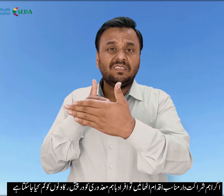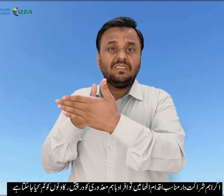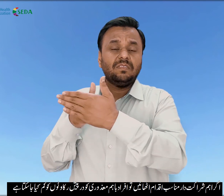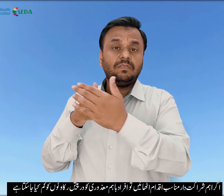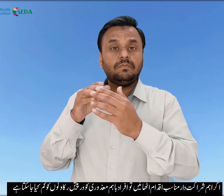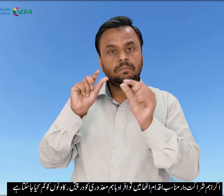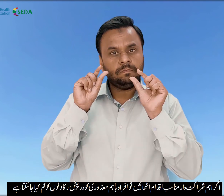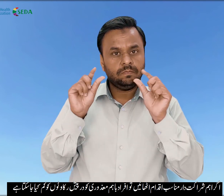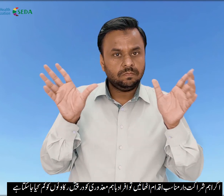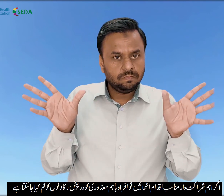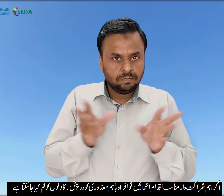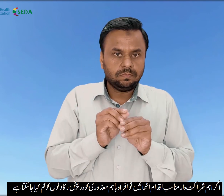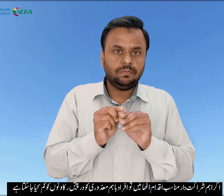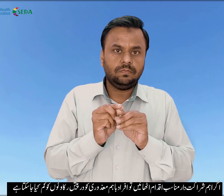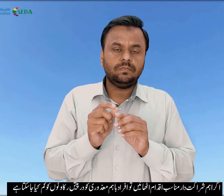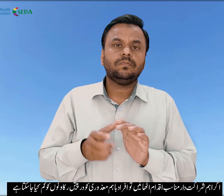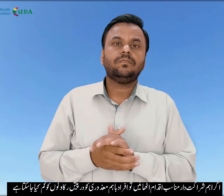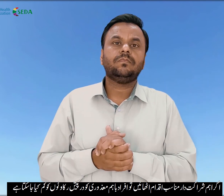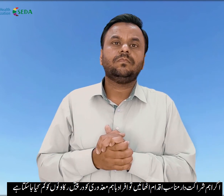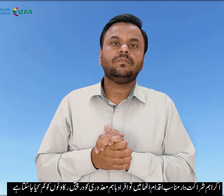کیا جا سکتا ہے۔